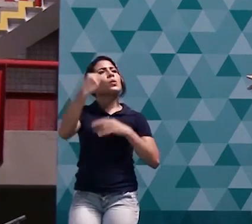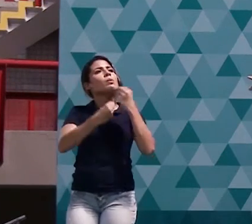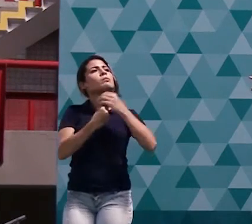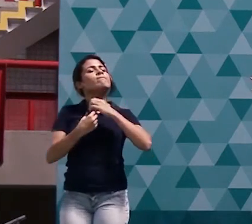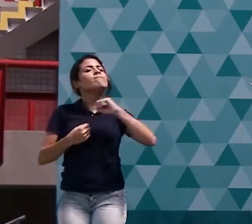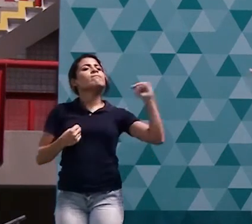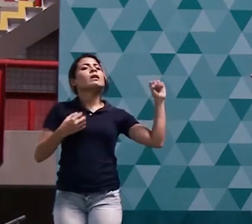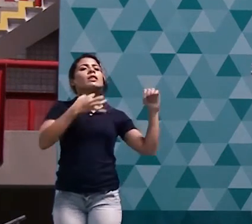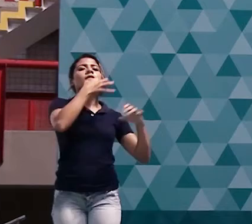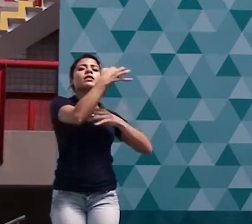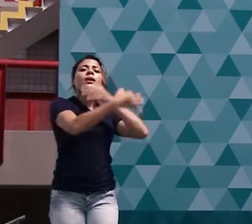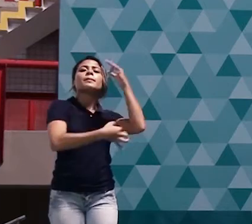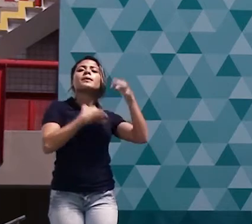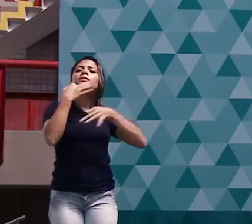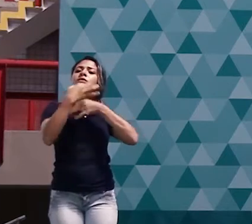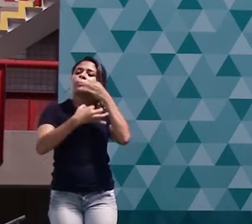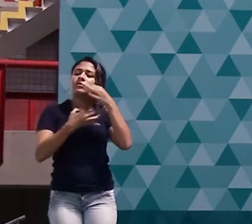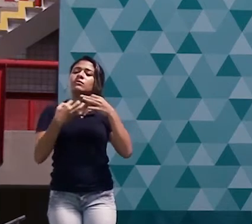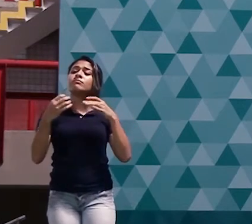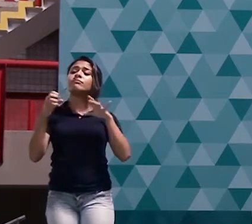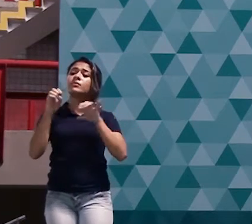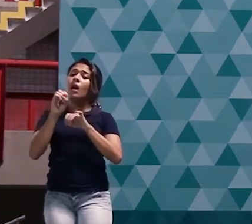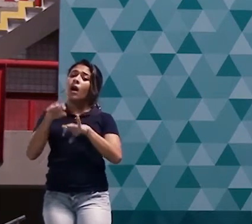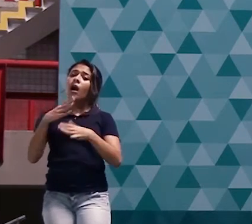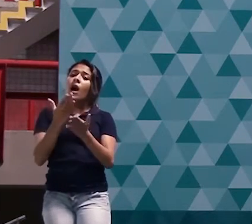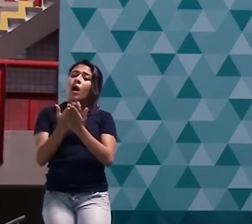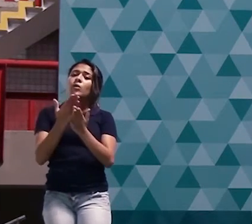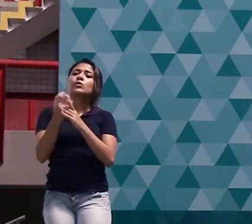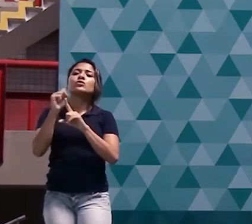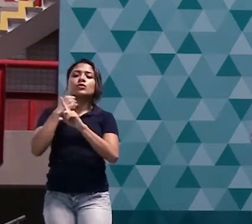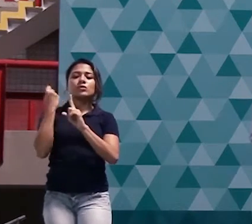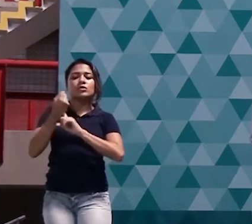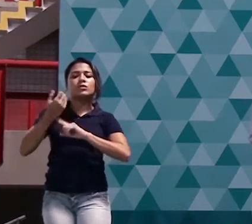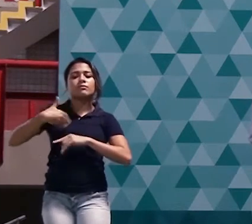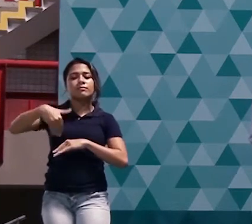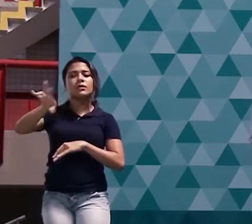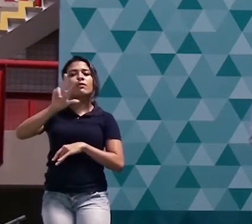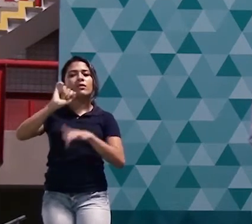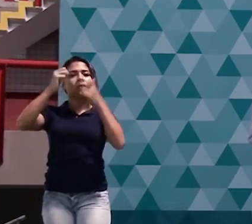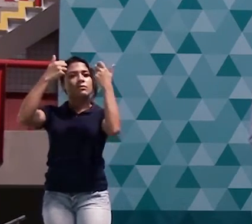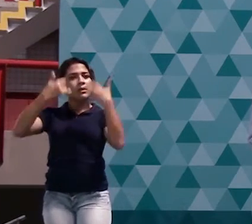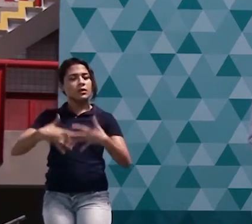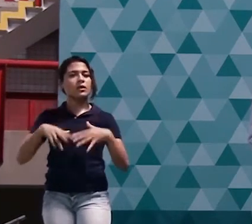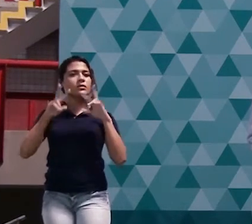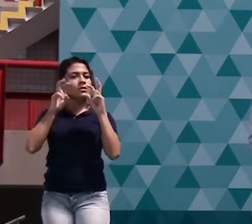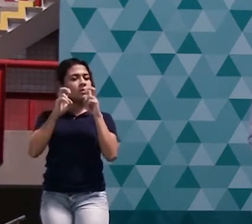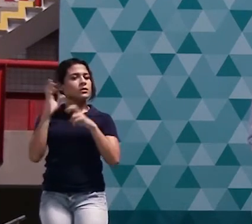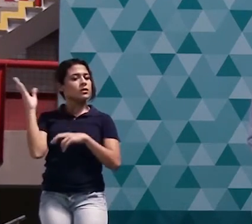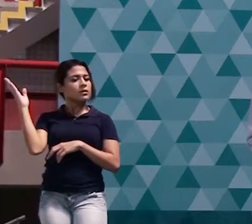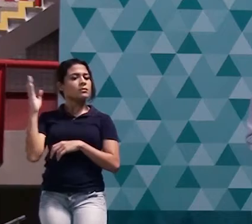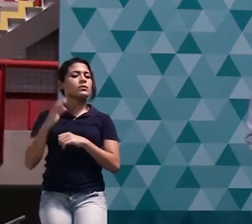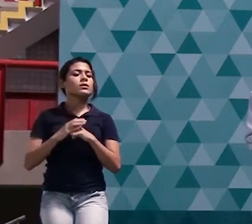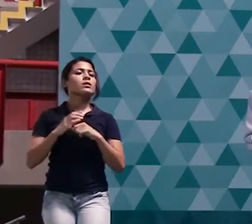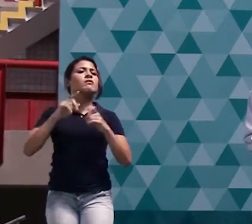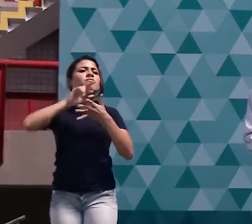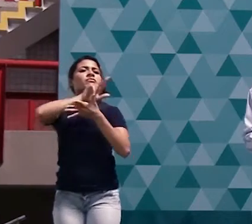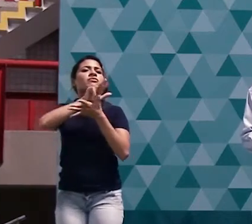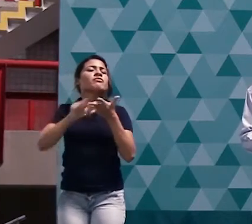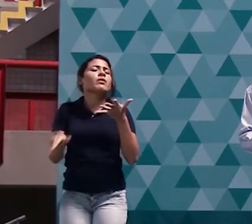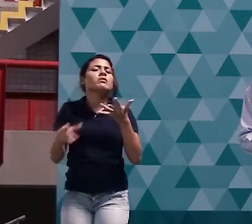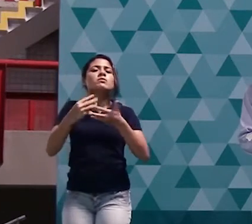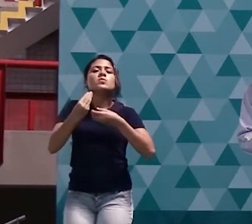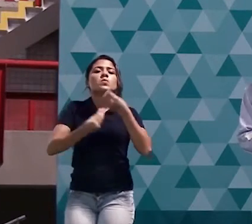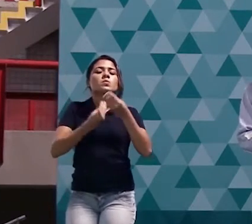gente vai falar sobre isso na aula de sociologia. Vamos falar sobre as estruturas de dominação, vamos falar sobre Adorno, Horkheimer, Foucault e por aí